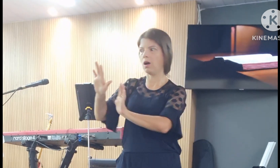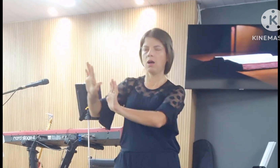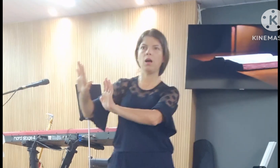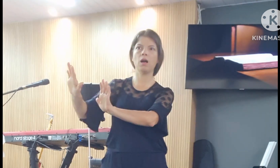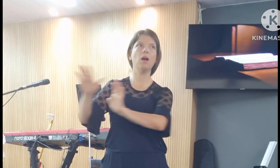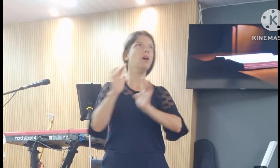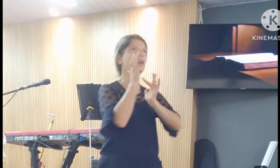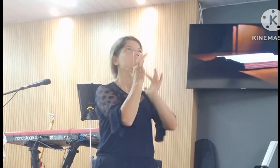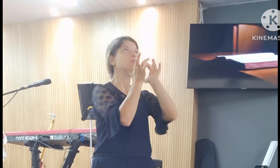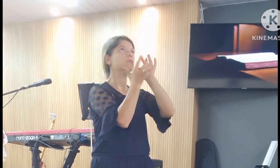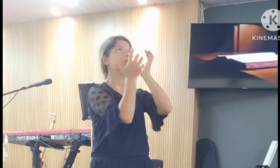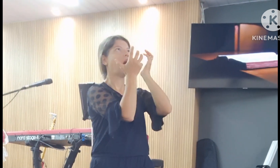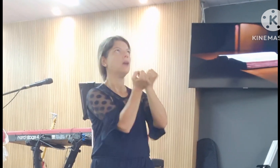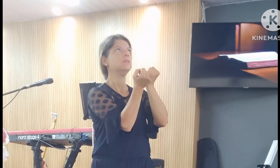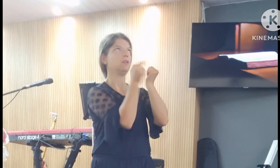Jesus como meu Senhor e Salvador.